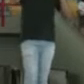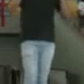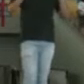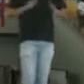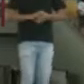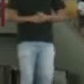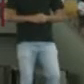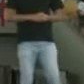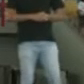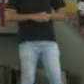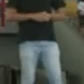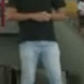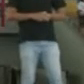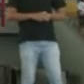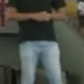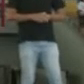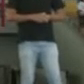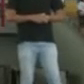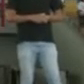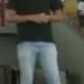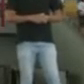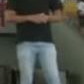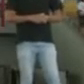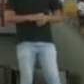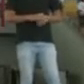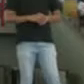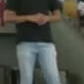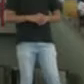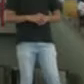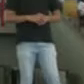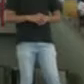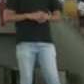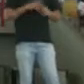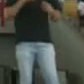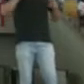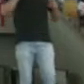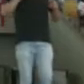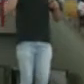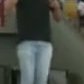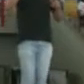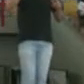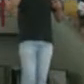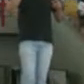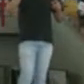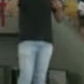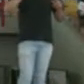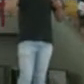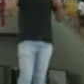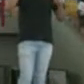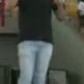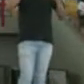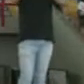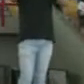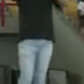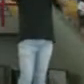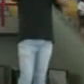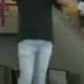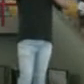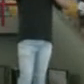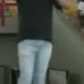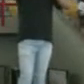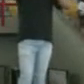tese. Dá uma olhadinha aí na apresentação. O que é que eu pedi? Que a introdução de vocês seja composta